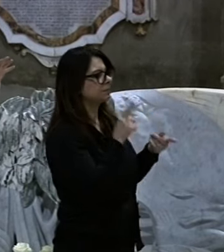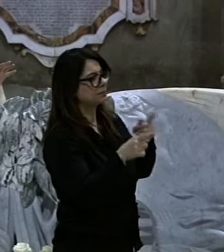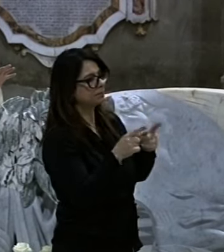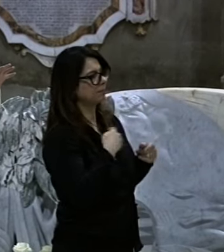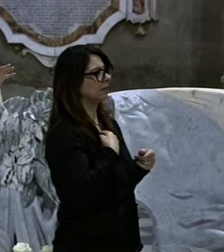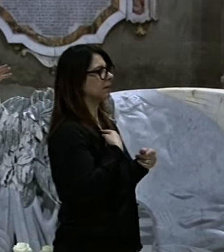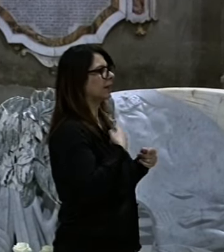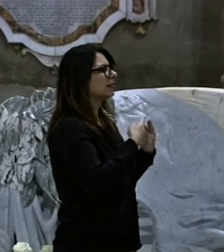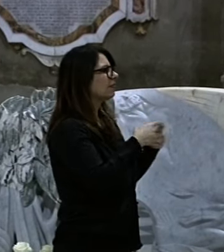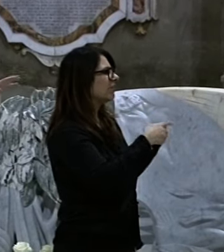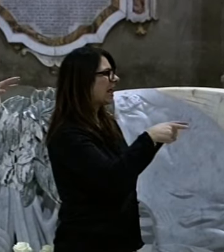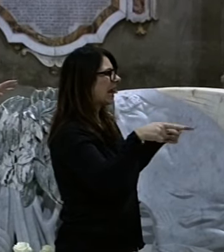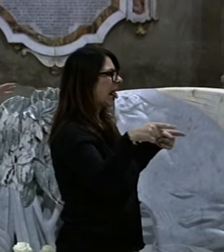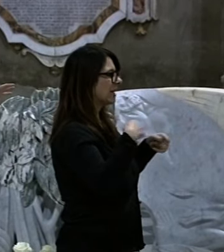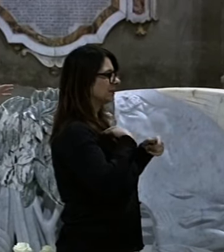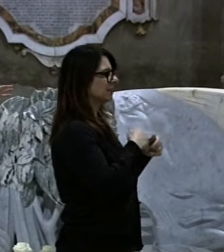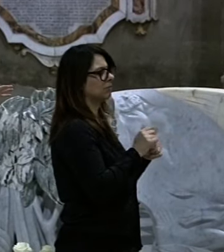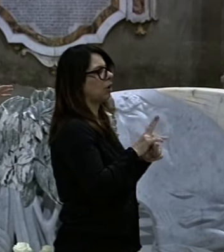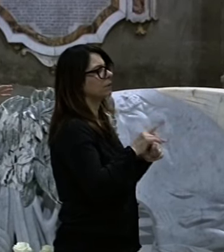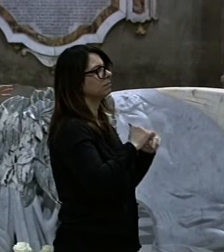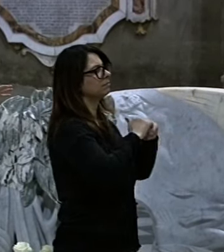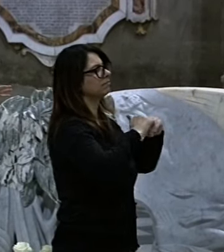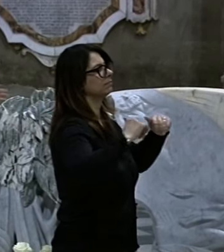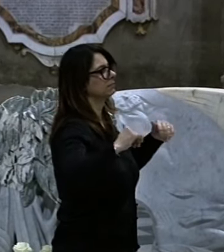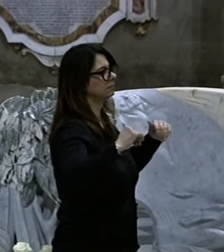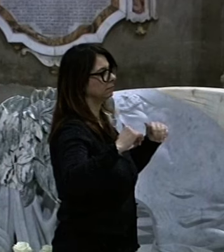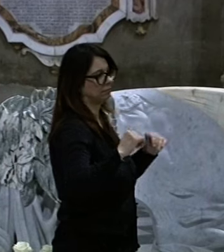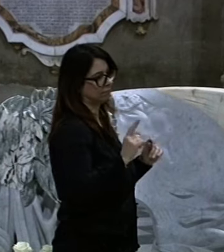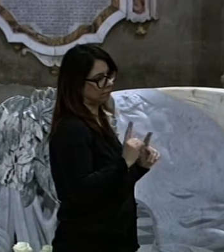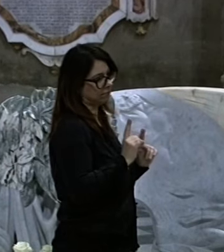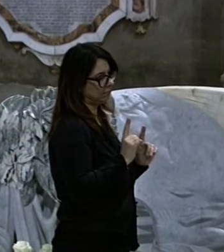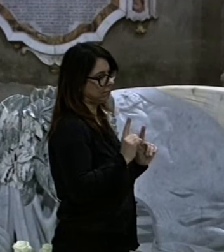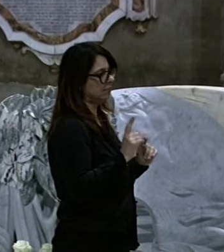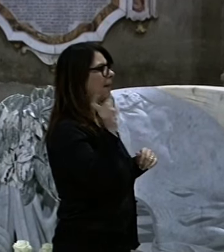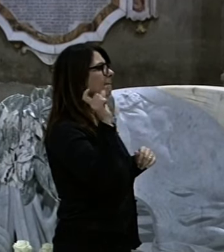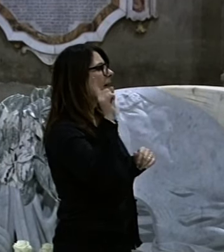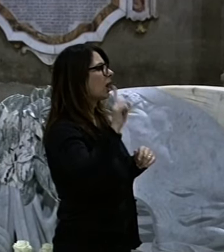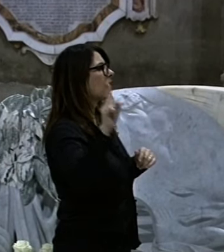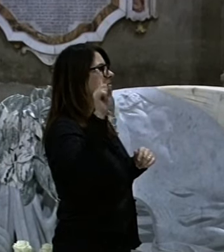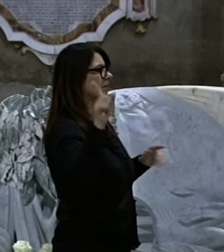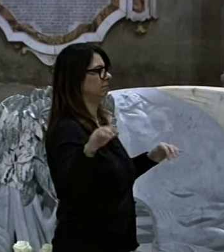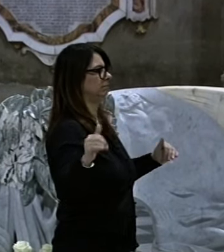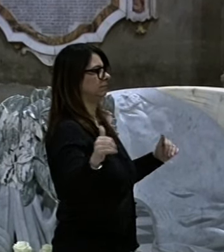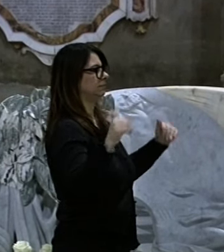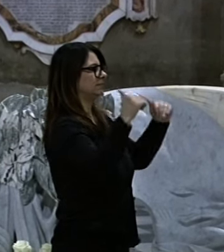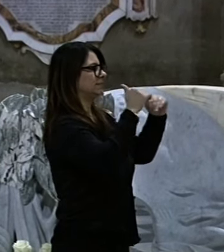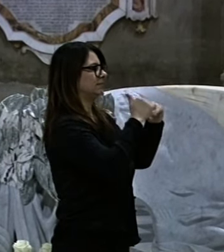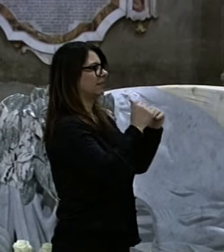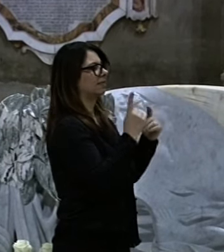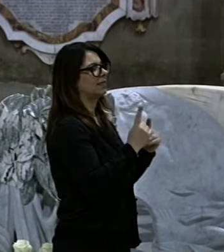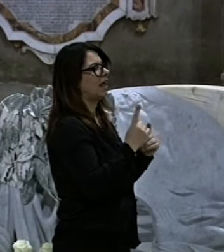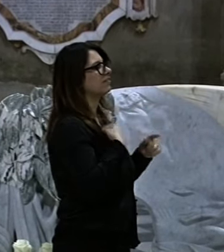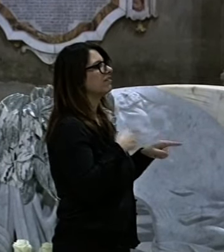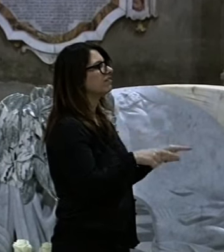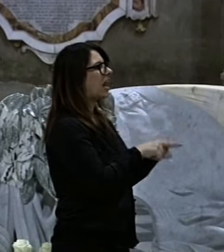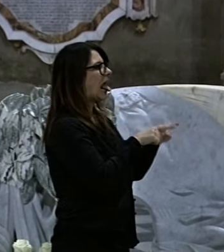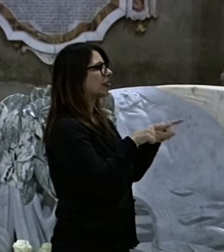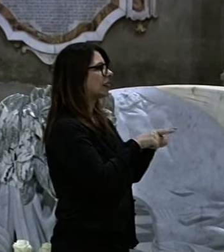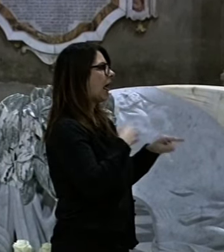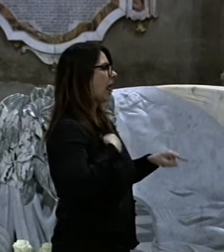le differenze tra di noi ci separano e la parola di Gesù invece ci dice che siamo